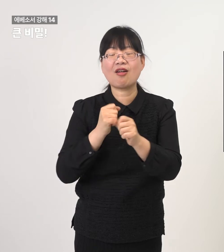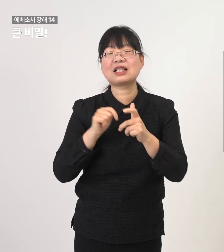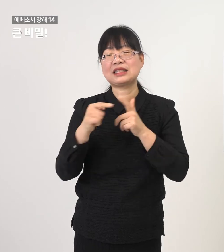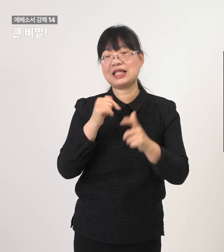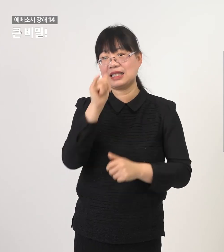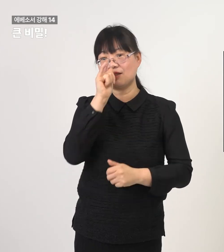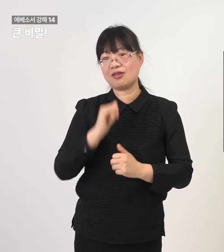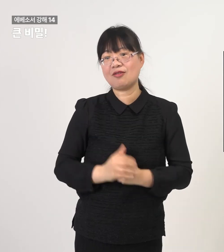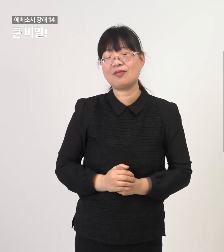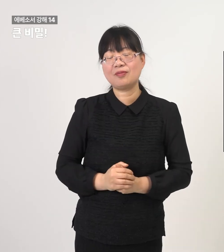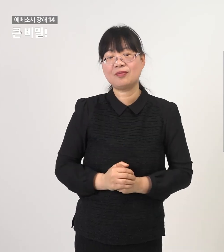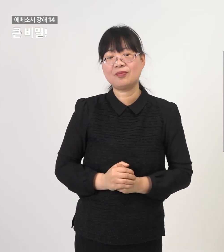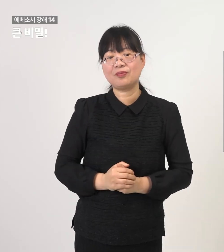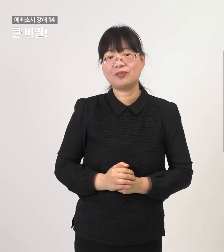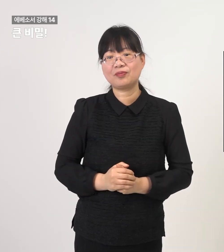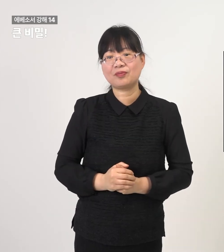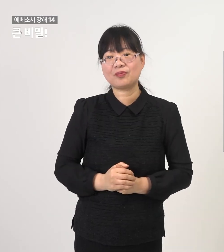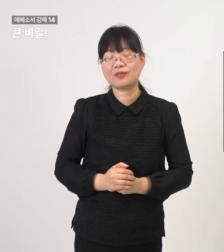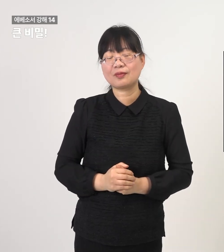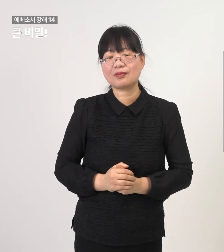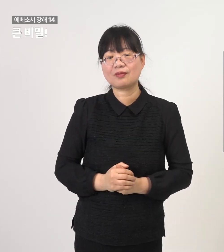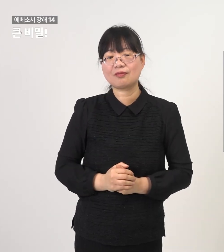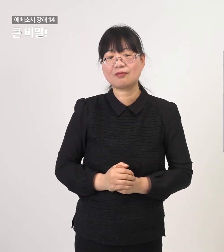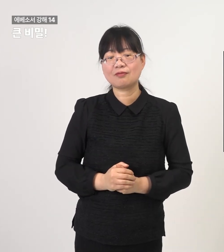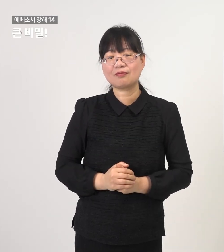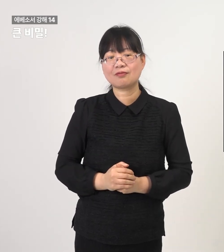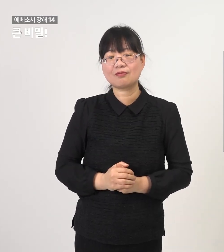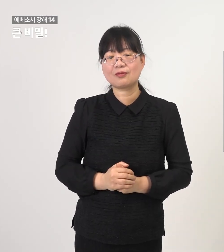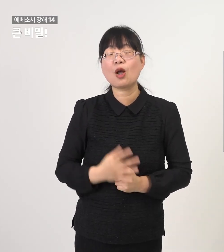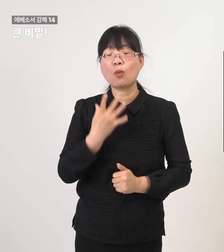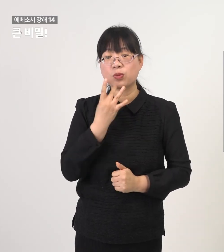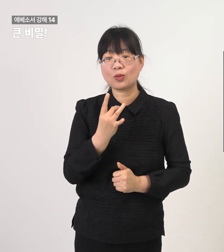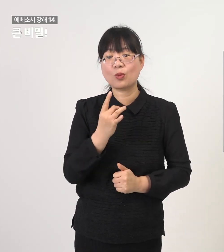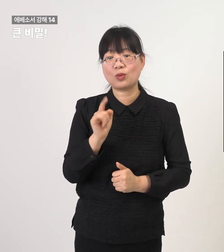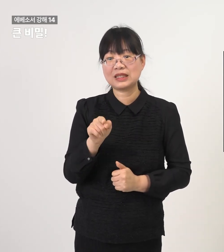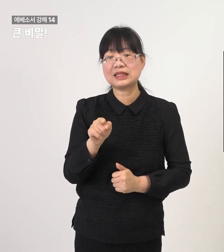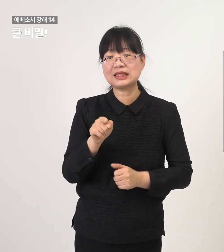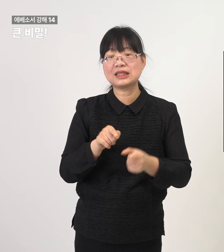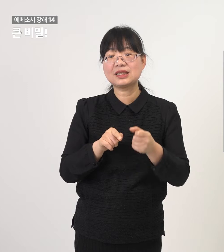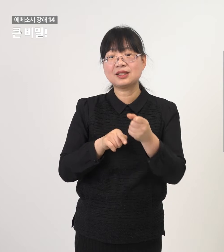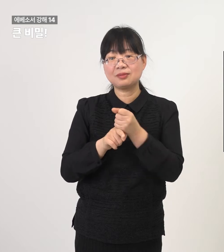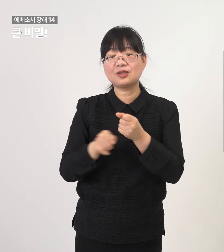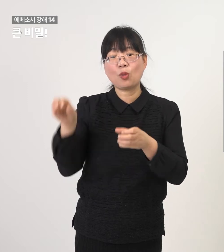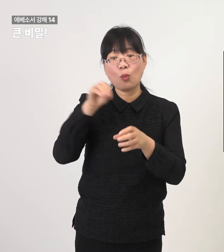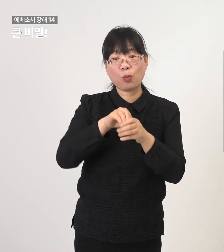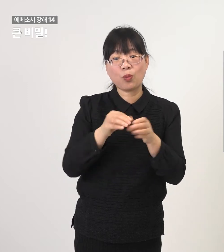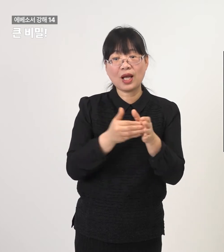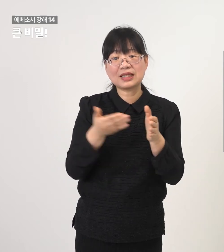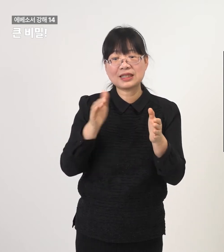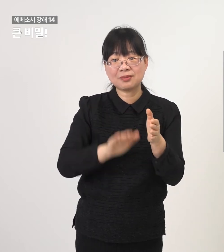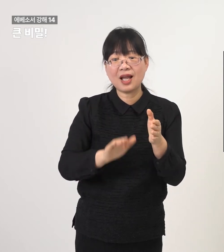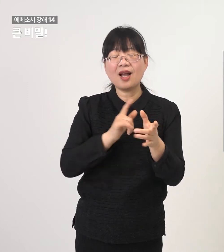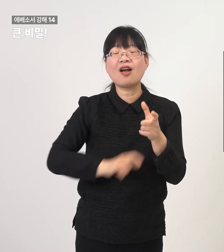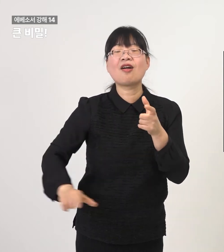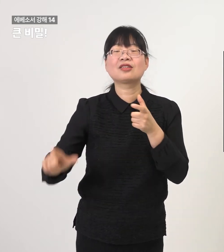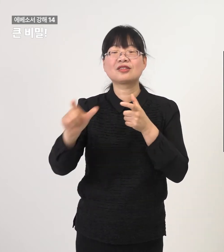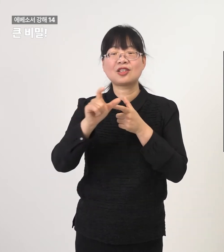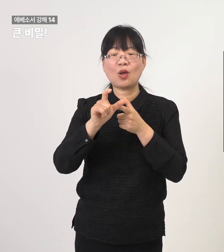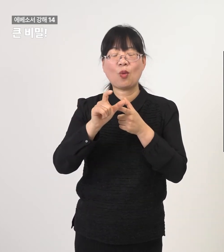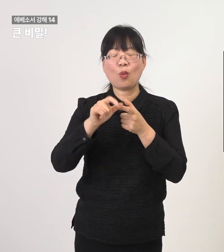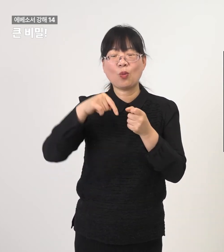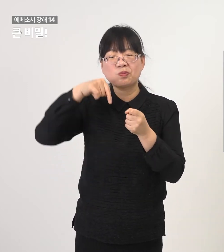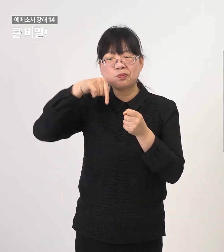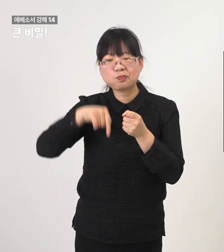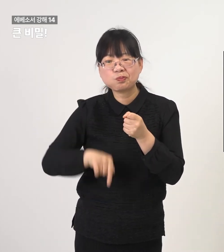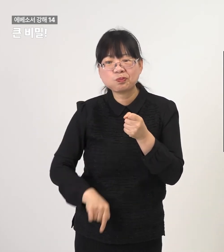있어요. 그 이해가 전혀 없는 건 아니지만 사실은 더